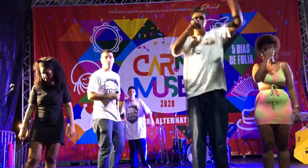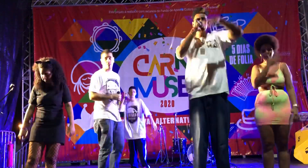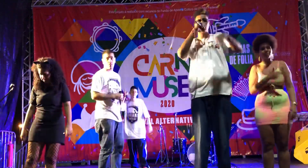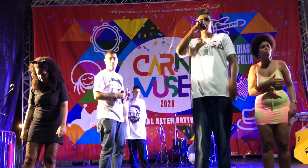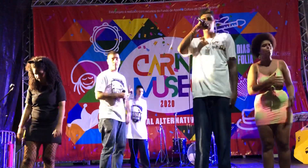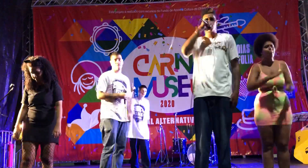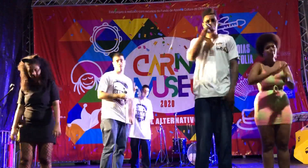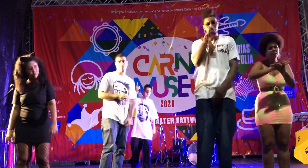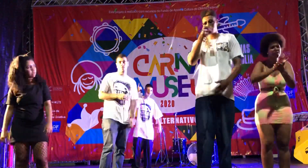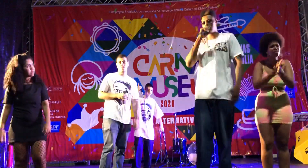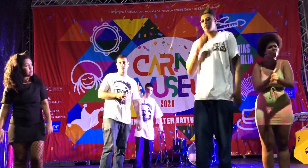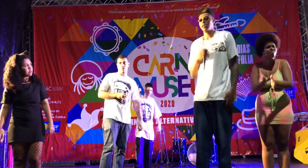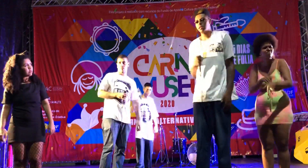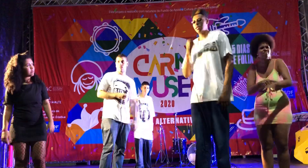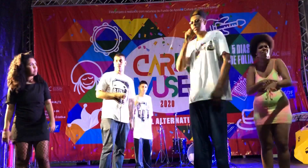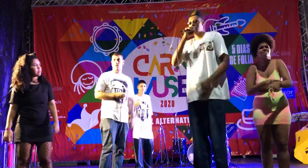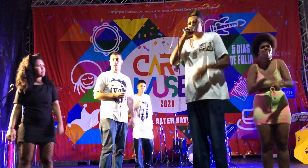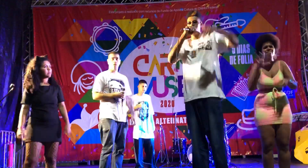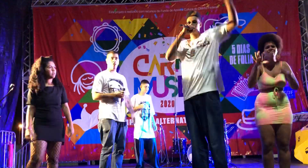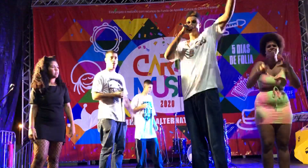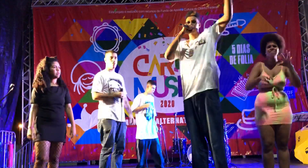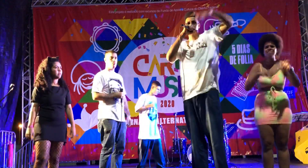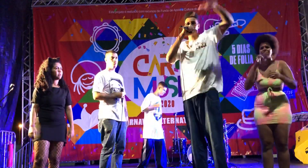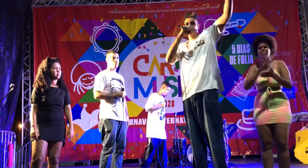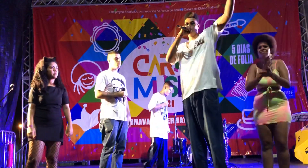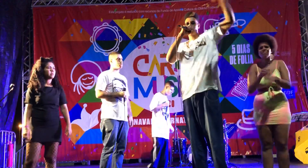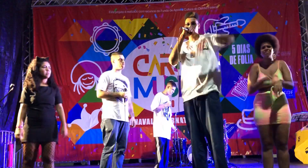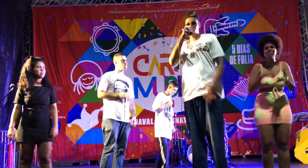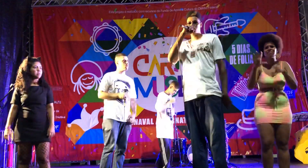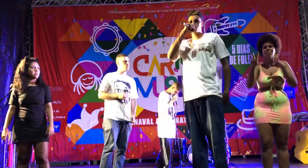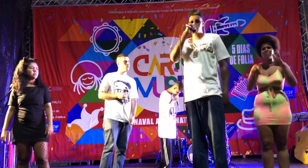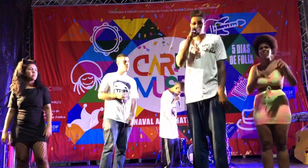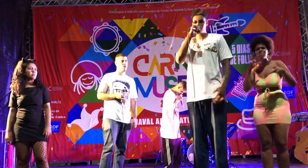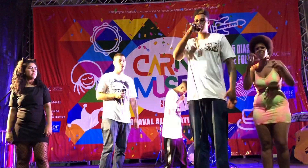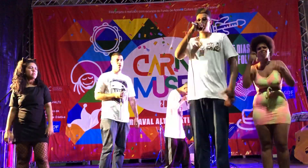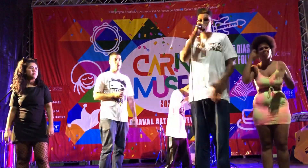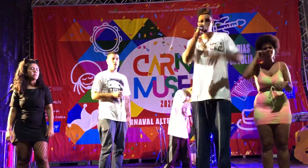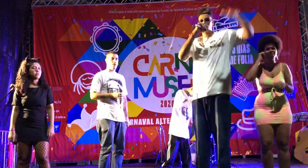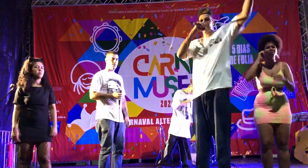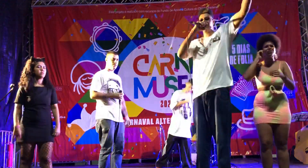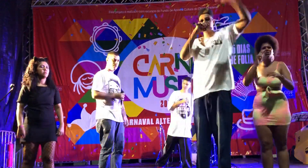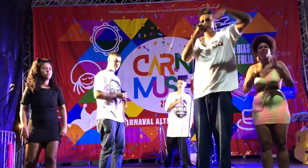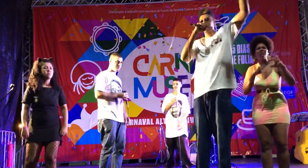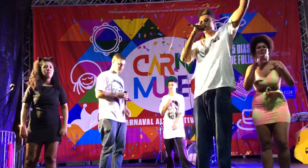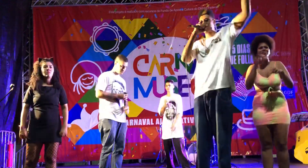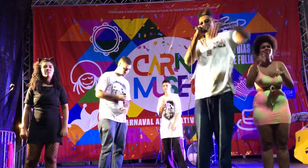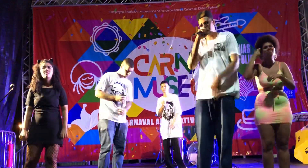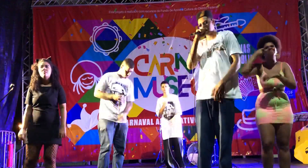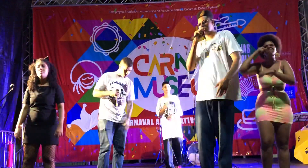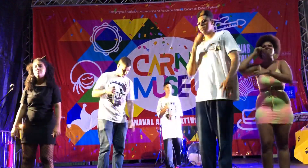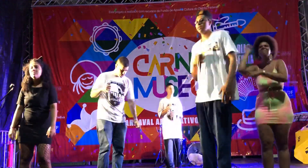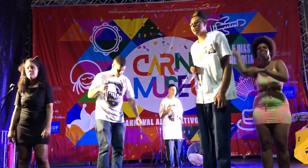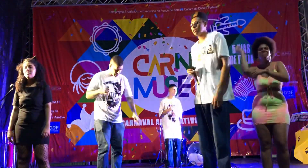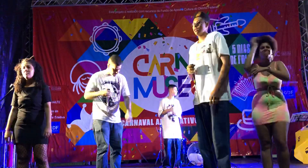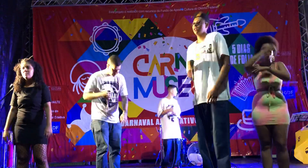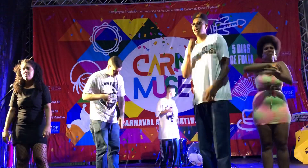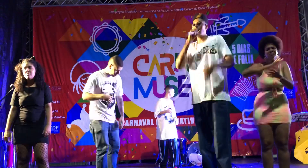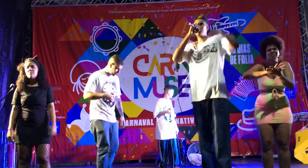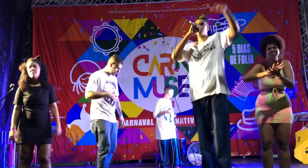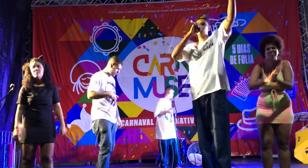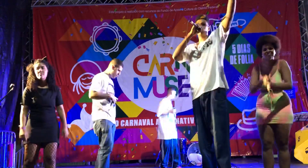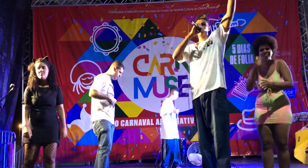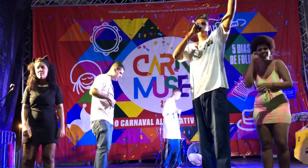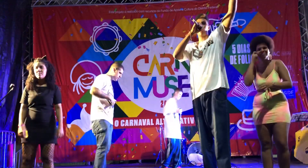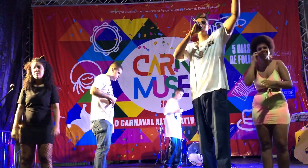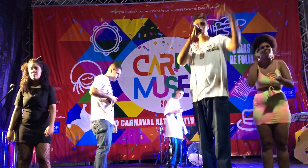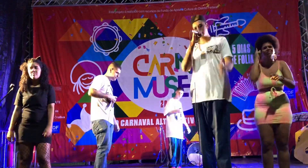os racistas dinossauro. Os racistas dinossauro e os preto meteoro. Os racistas dinossauro.